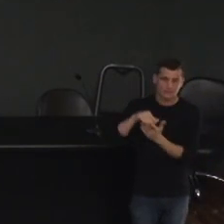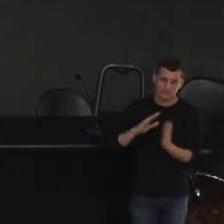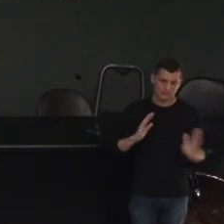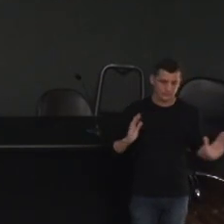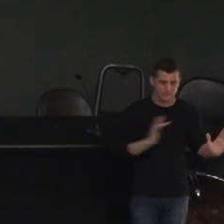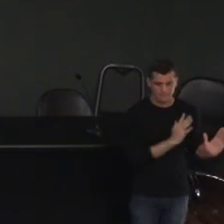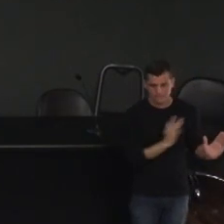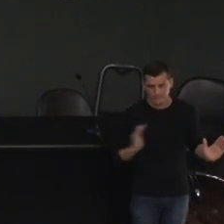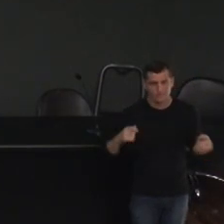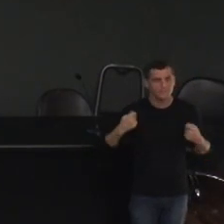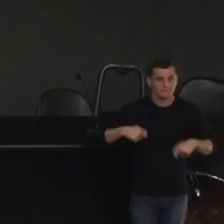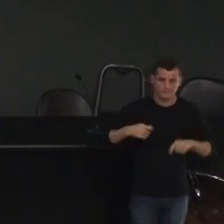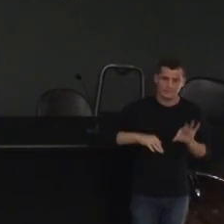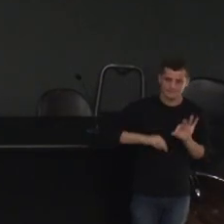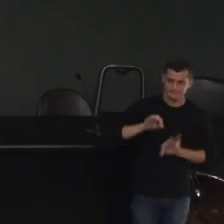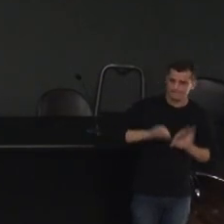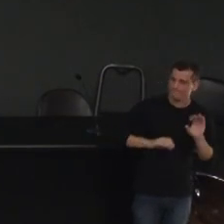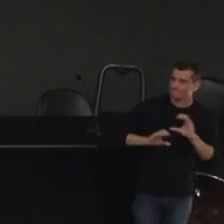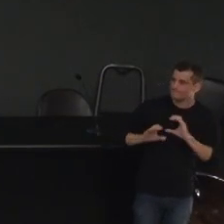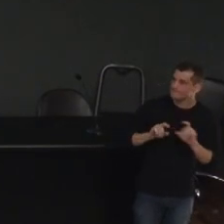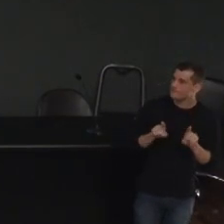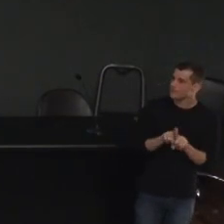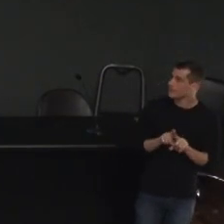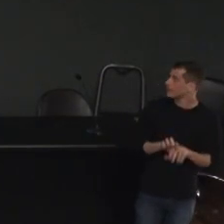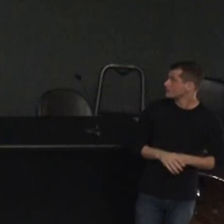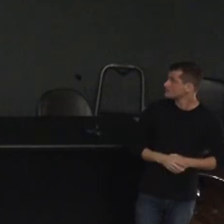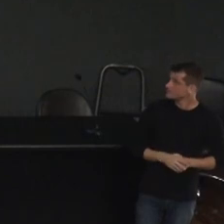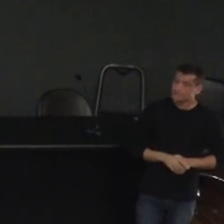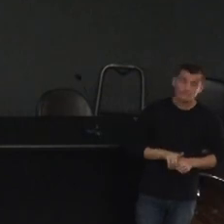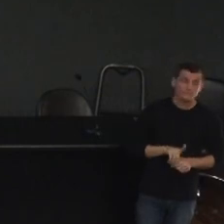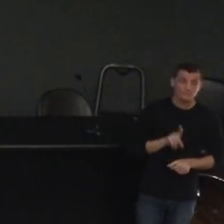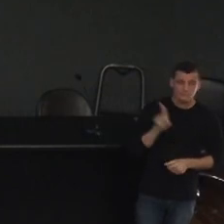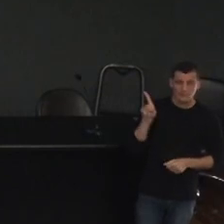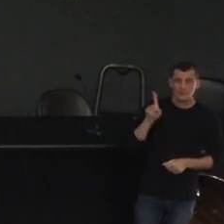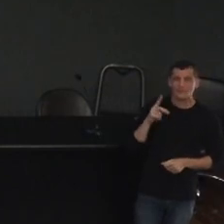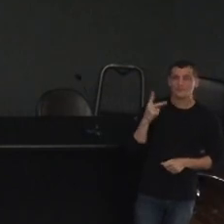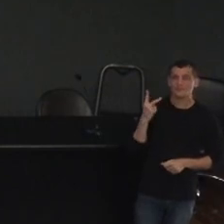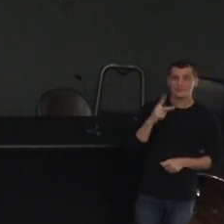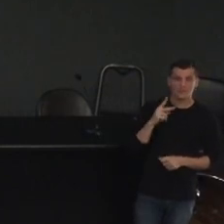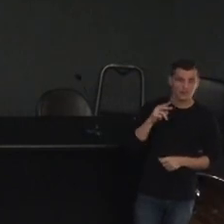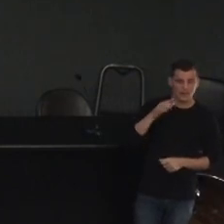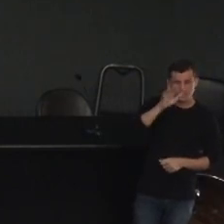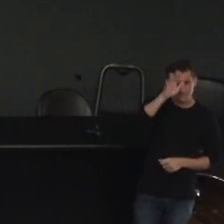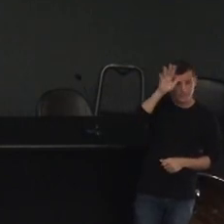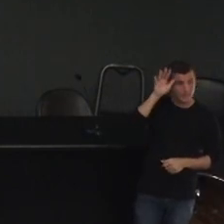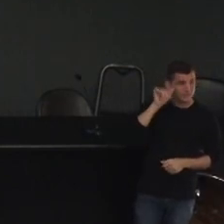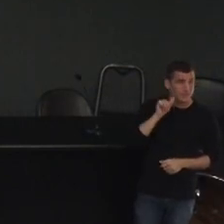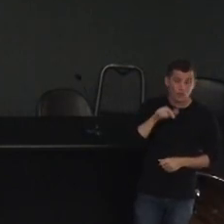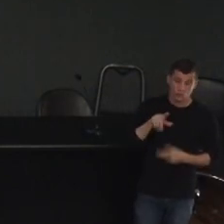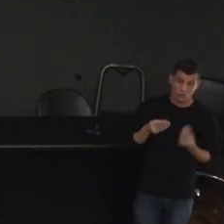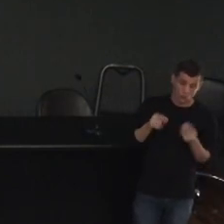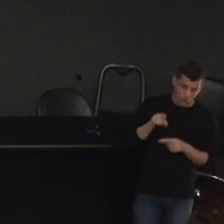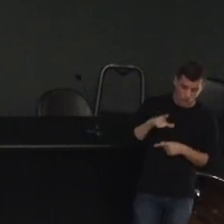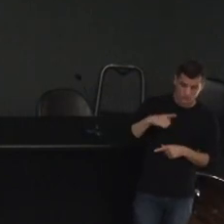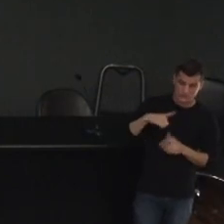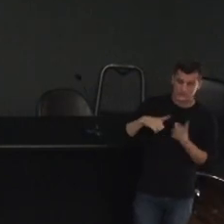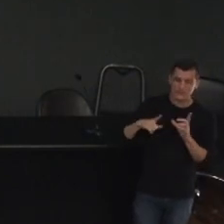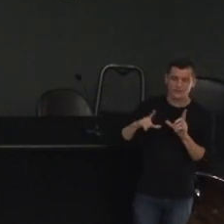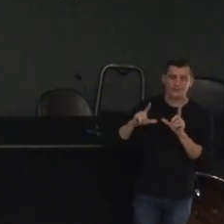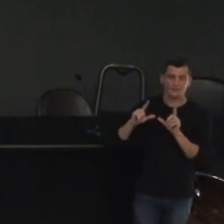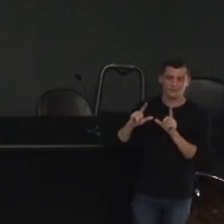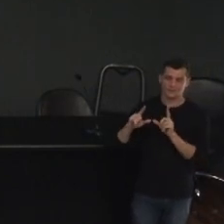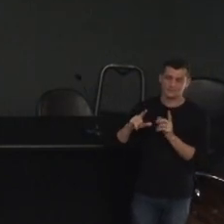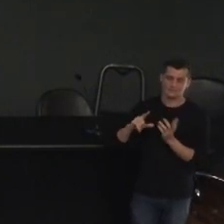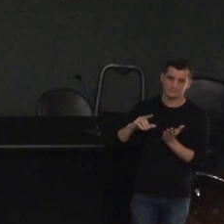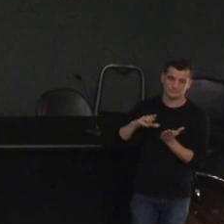são algumas atividades então capacitação Inicial isso que eu quis de Manaus que eu trago para vocês né cartilha de privacidade e proteção de dados capacitação